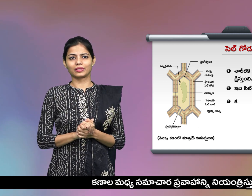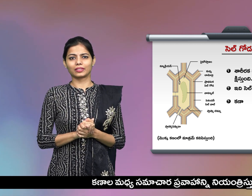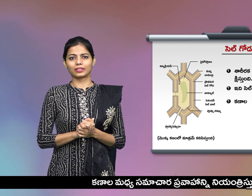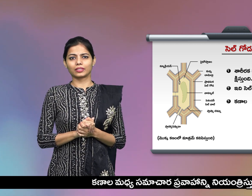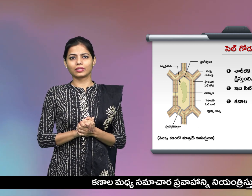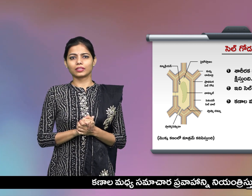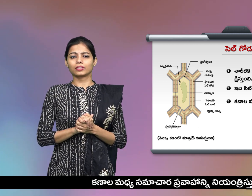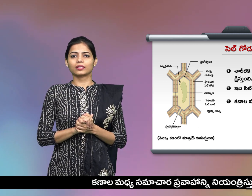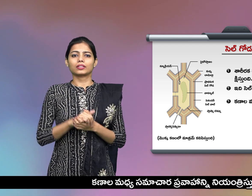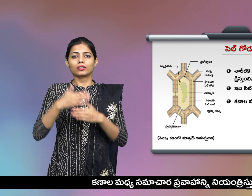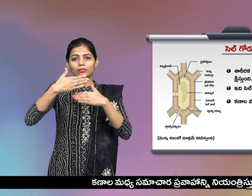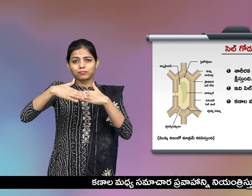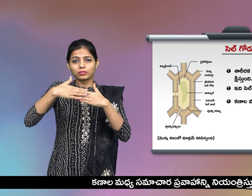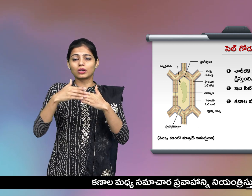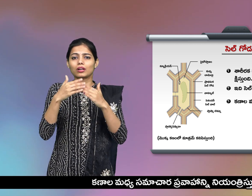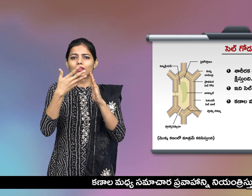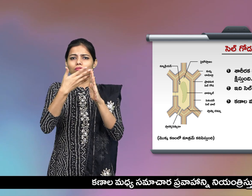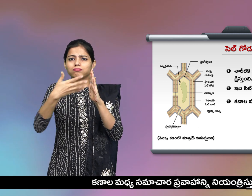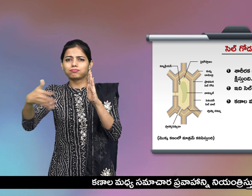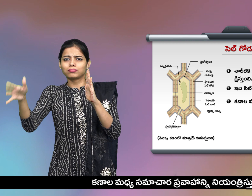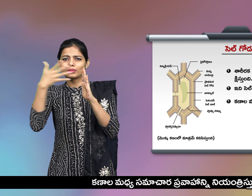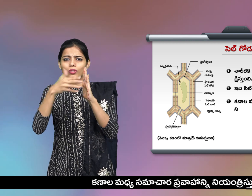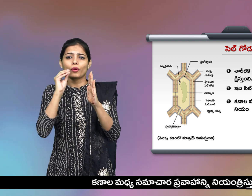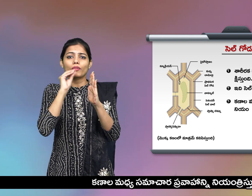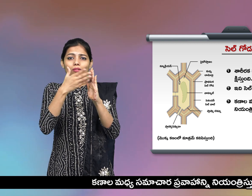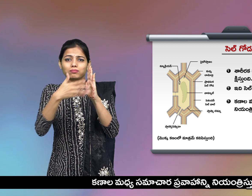కణాల మధ్య సమాచార ప్రవాహాన్ని నియంత్రిస్తుంది.